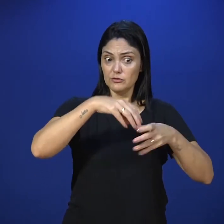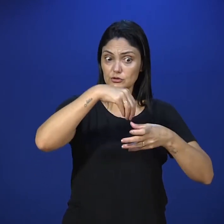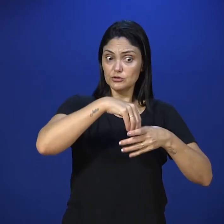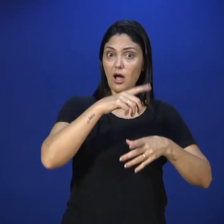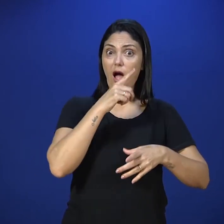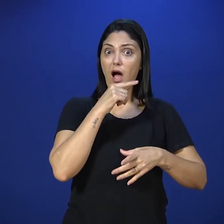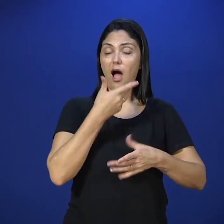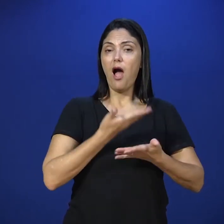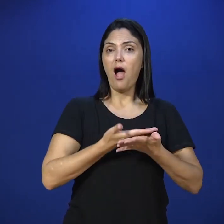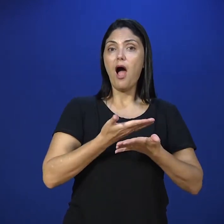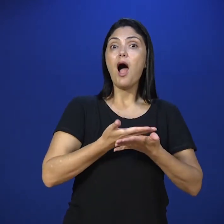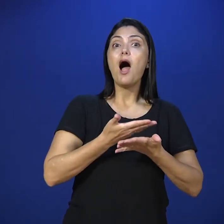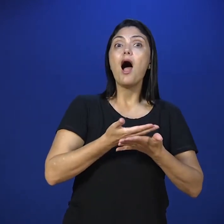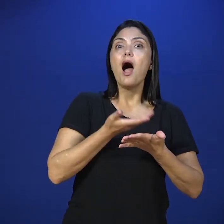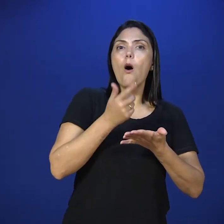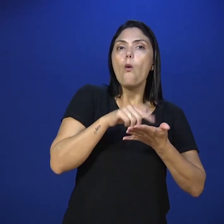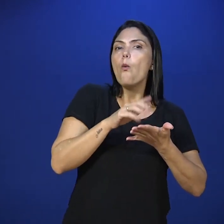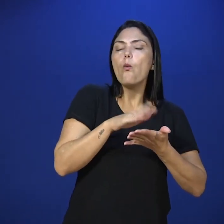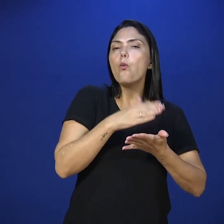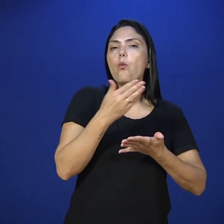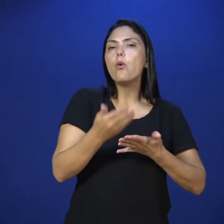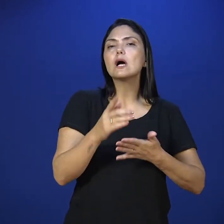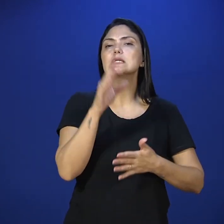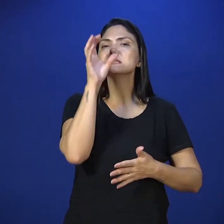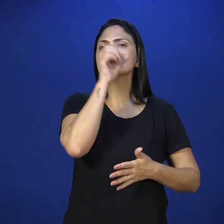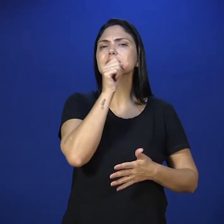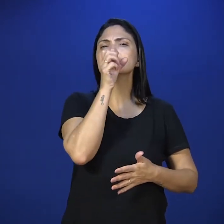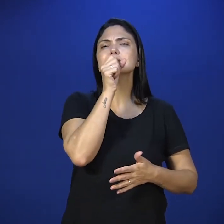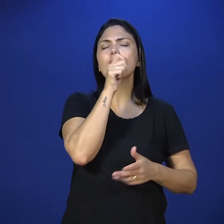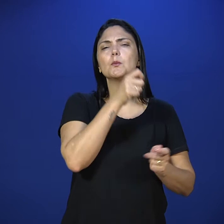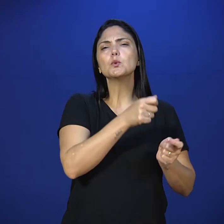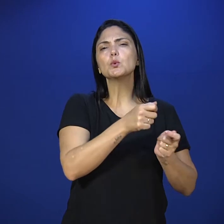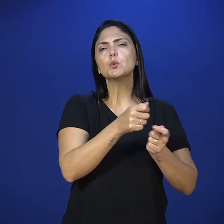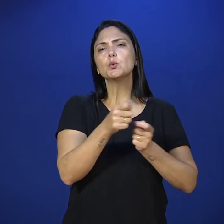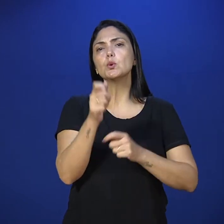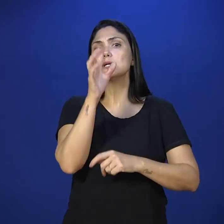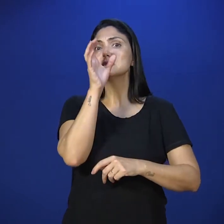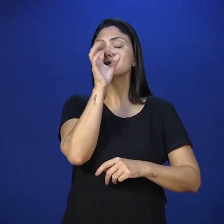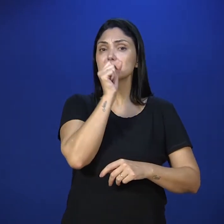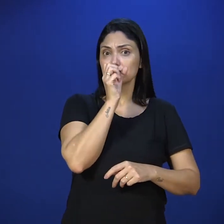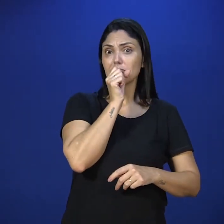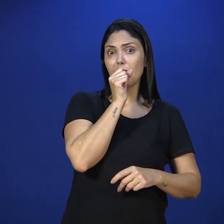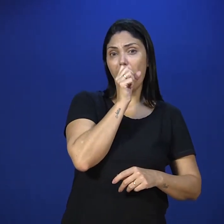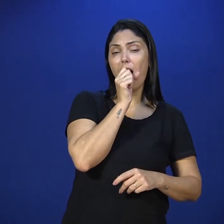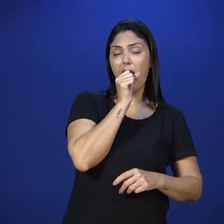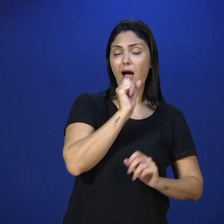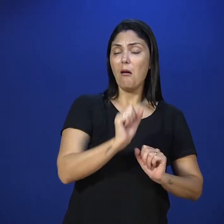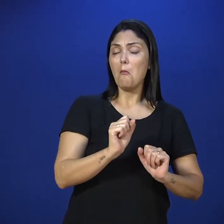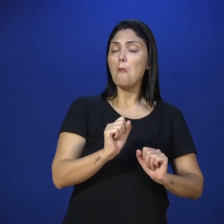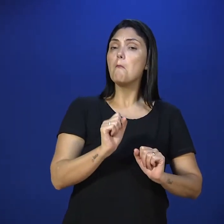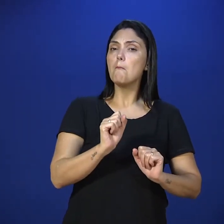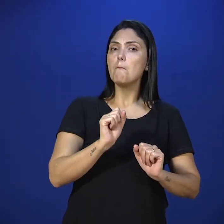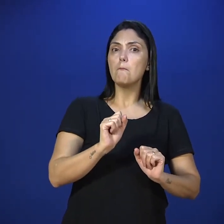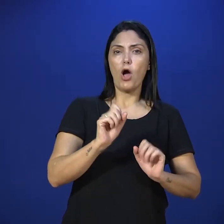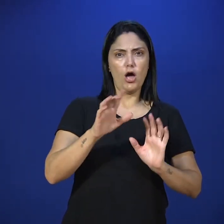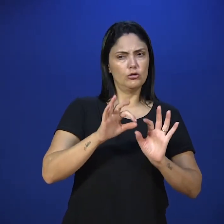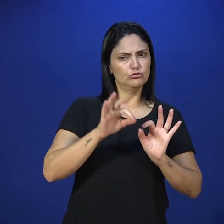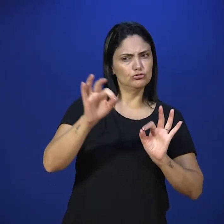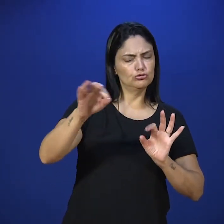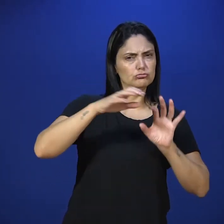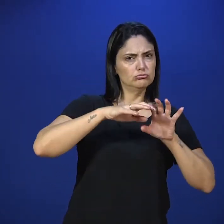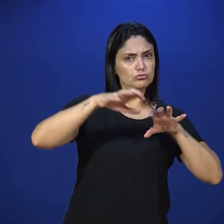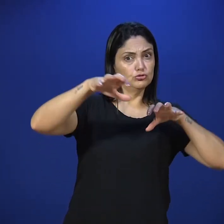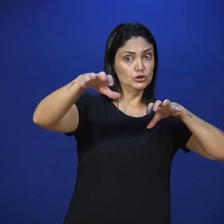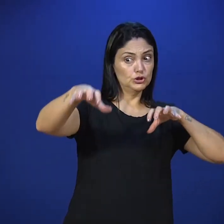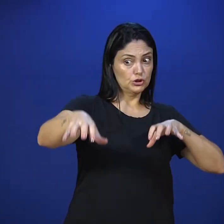ou ter alterado ao longo dos períodos os horários, o local ou seus turnos, podendo ainda ser à distância, bem